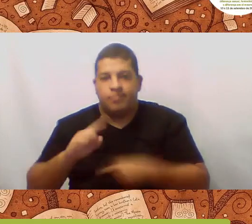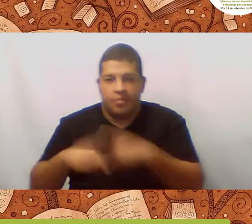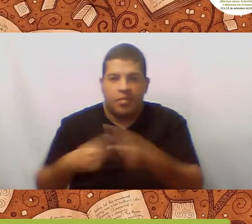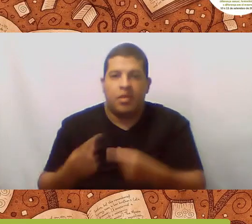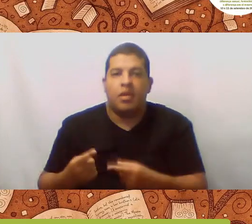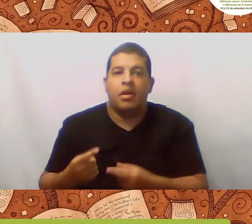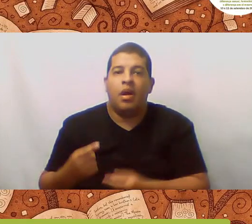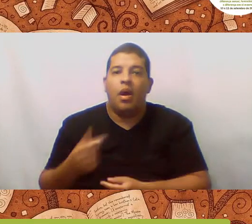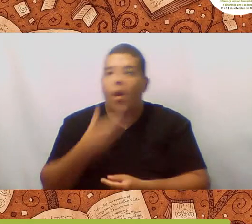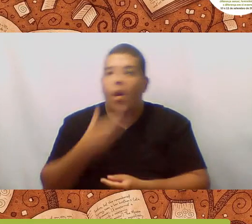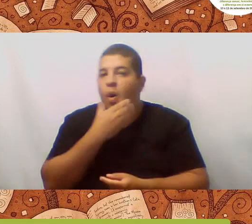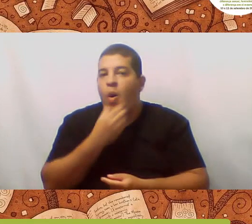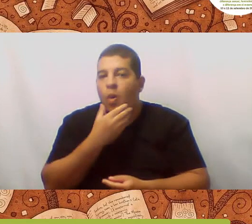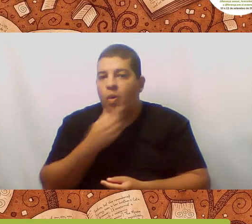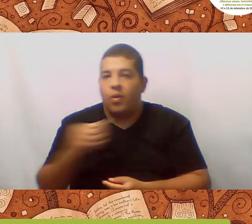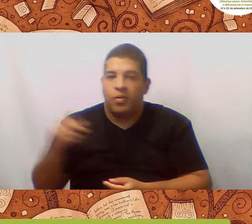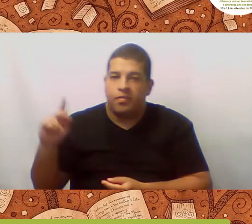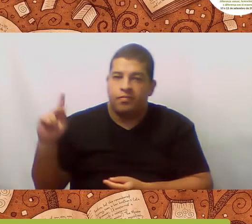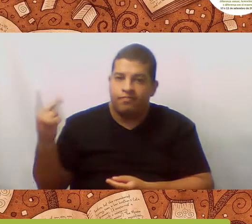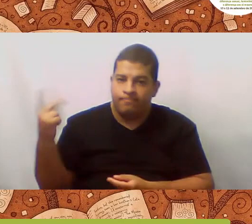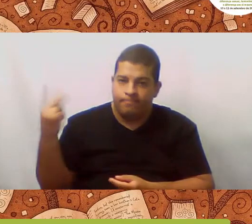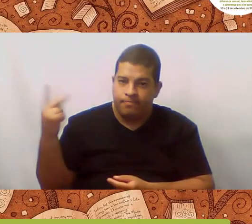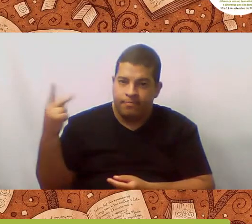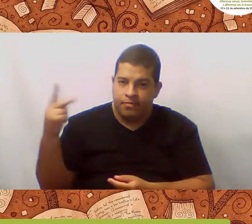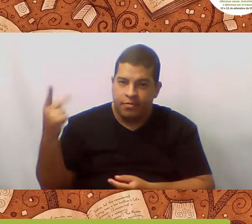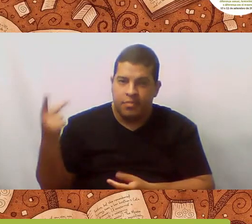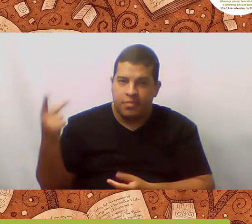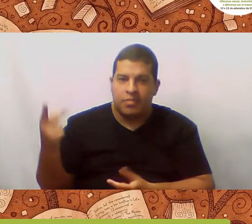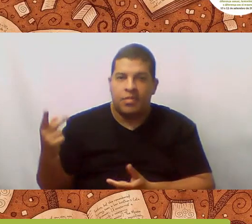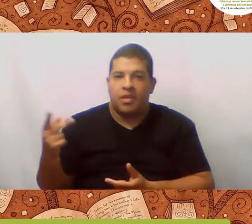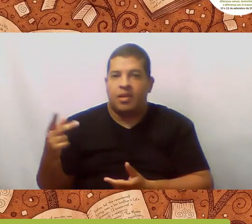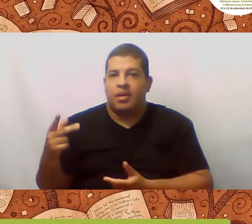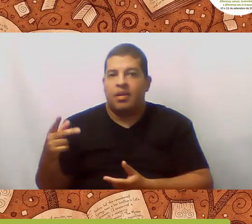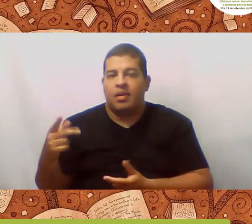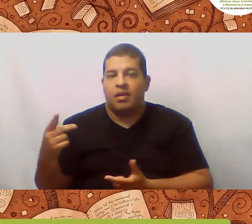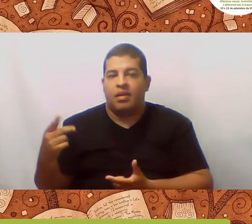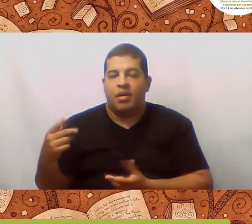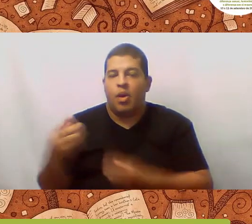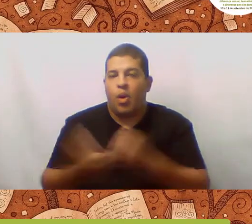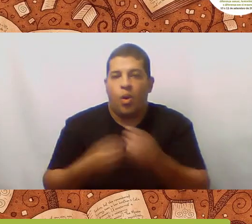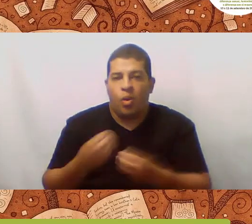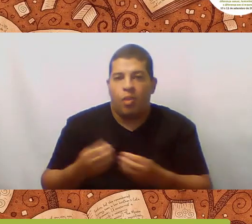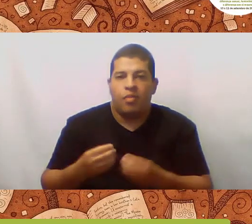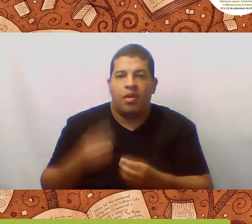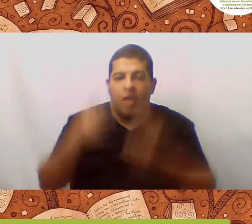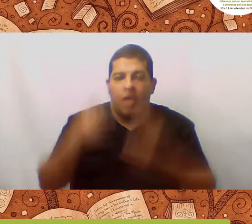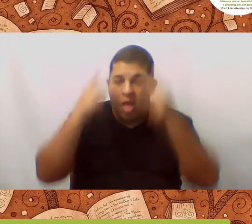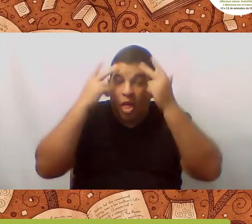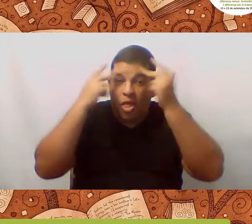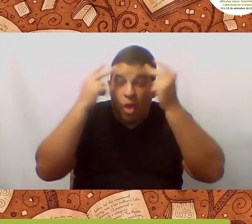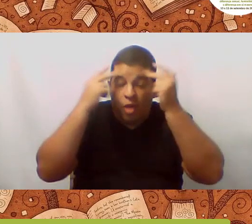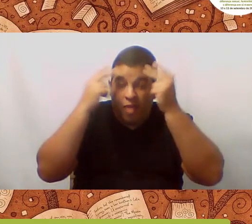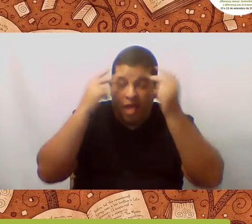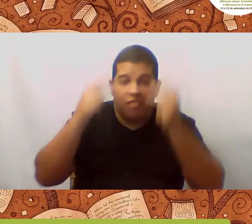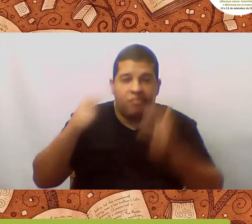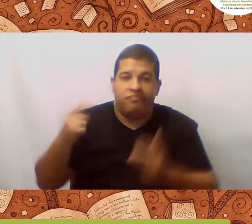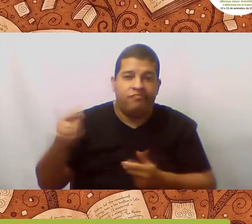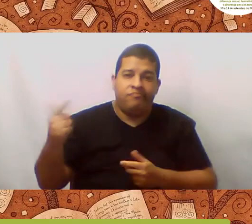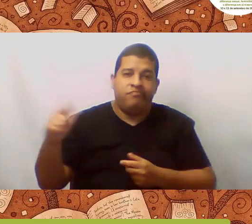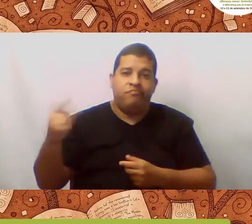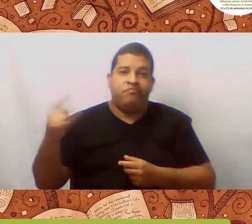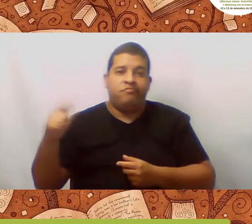então, restritos à condição de ser aberrantes sexuais, de serem considerados degenerados ou de